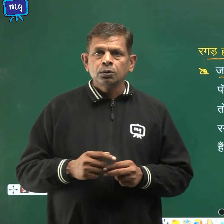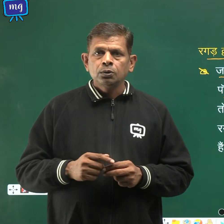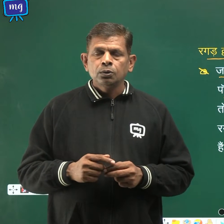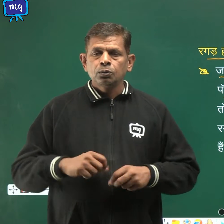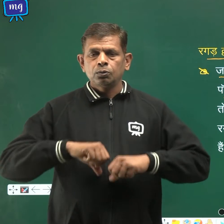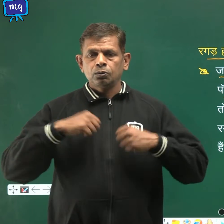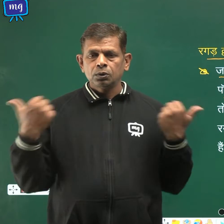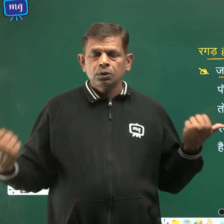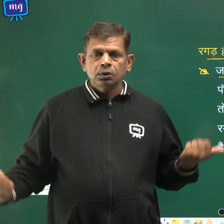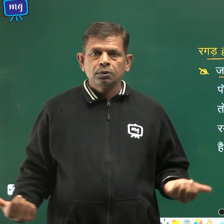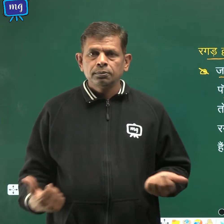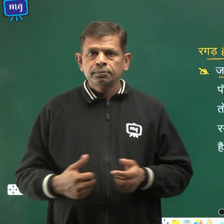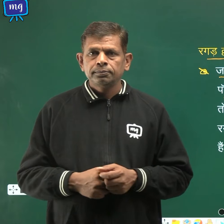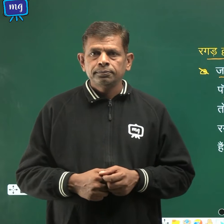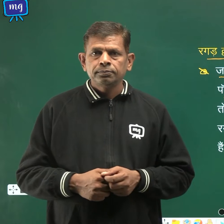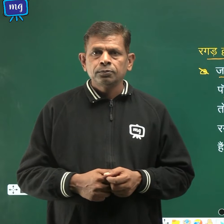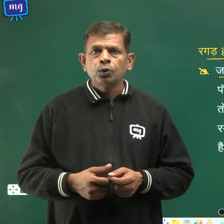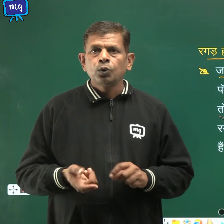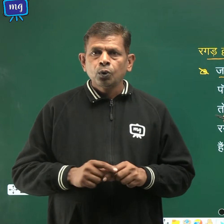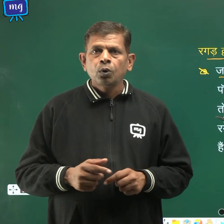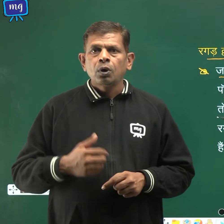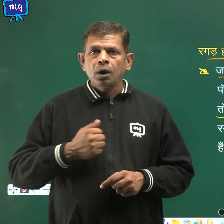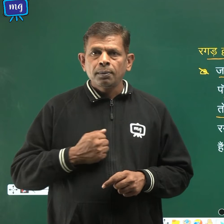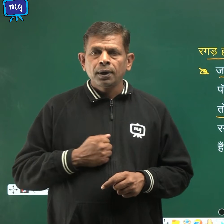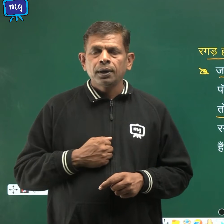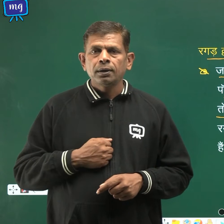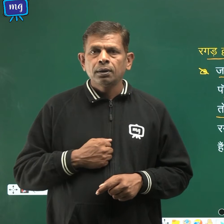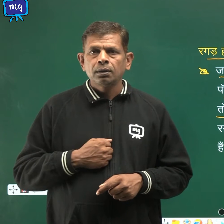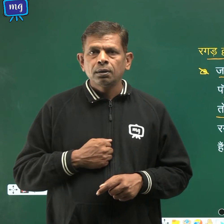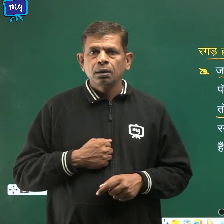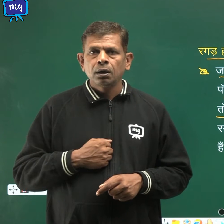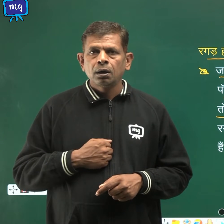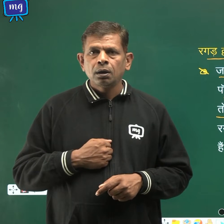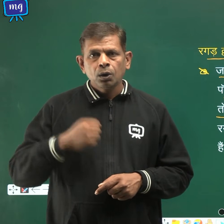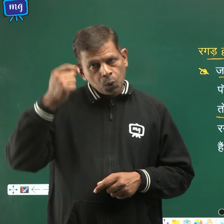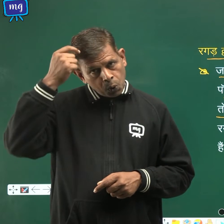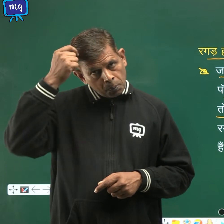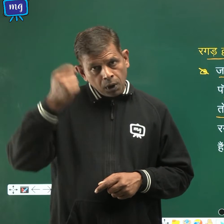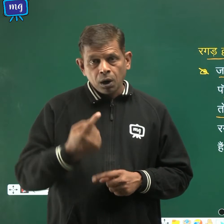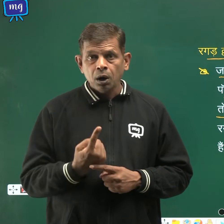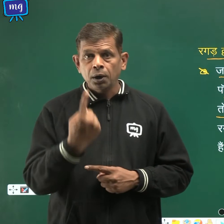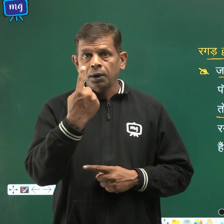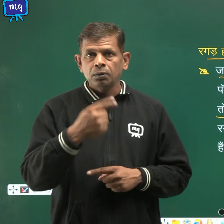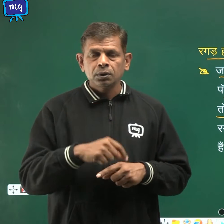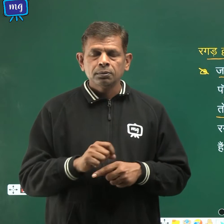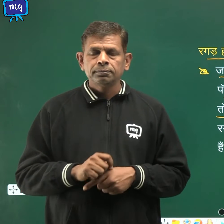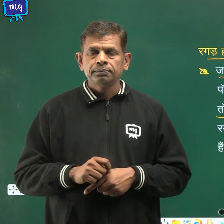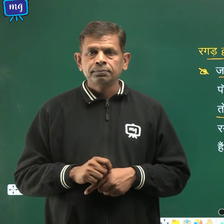उतारते हैं तो हमारे बाल खड़े हो जाते हैं,